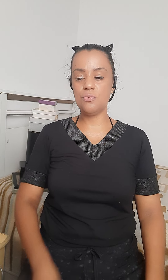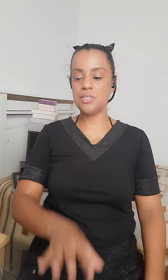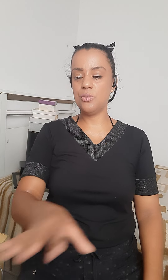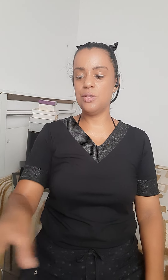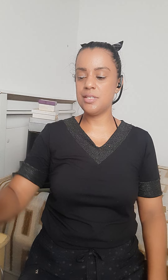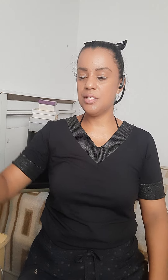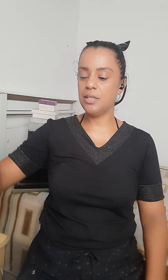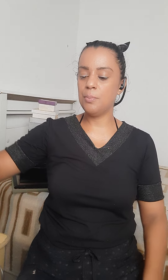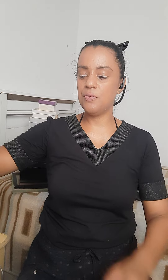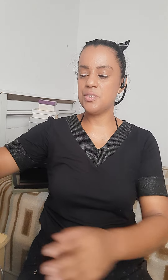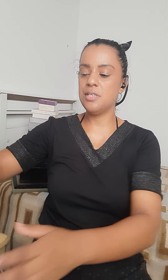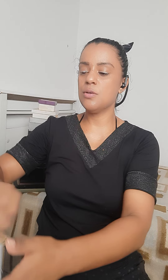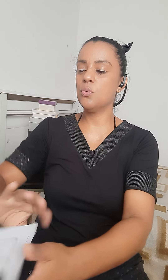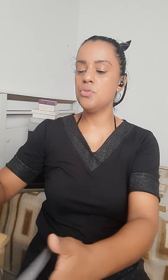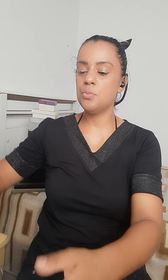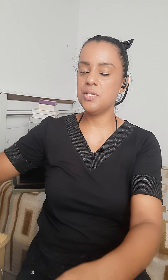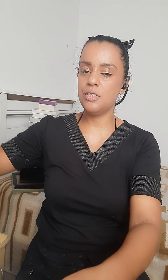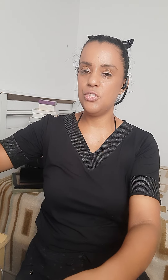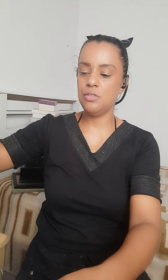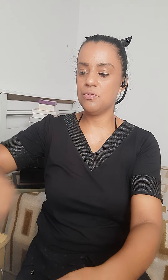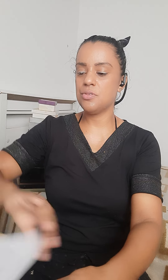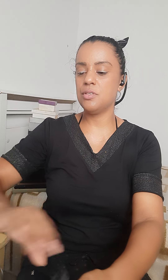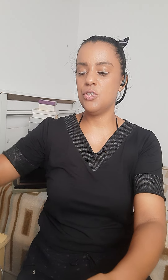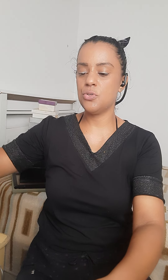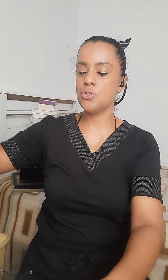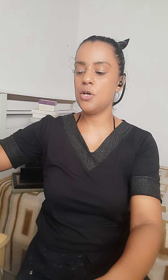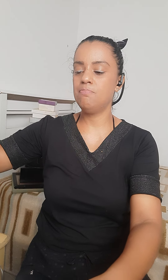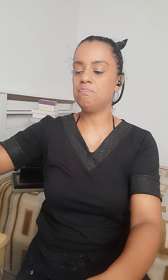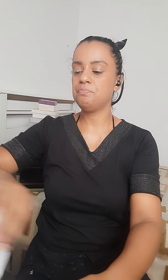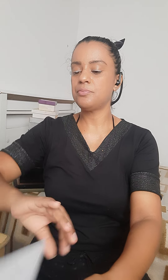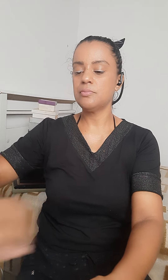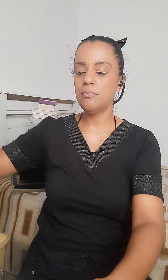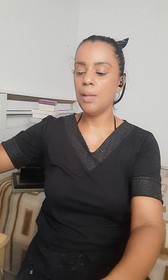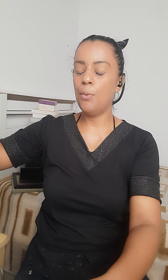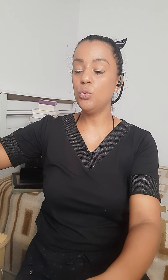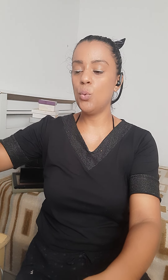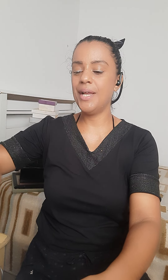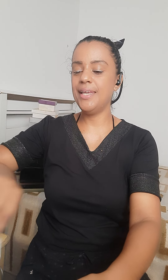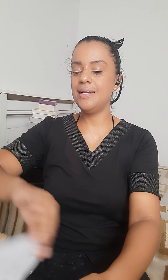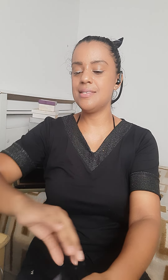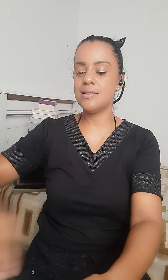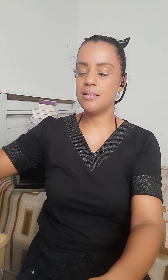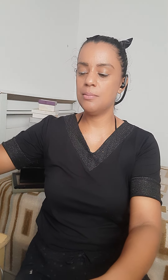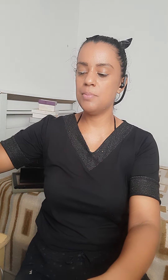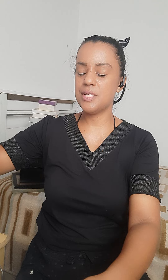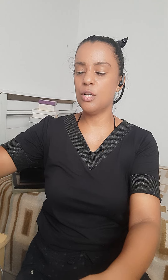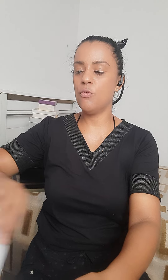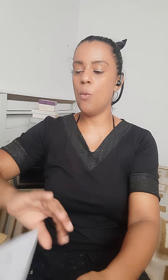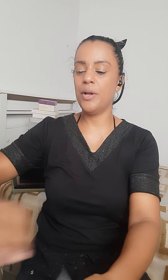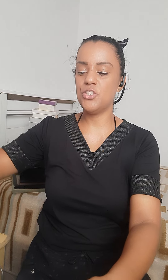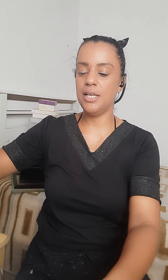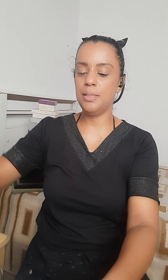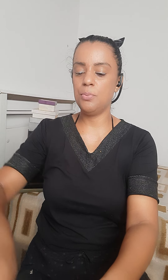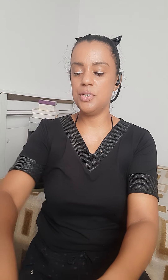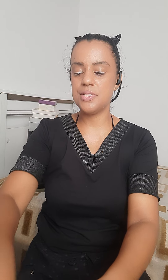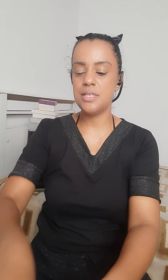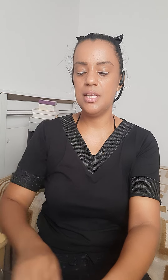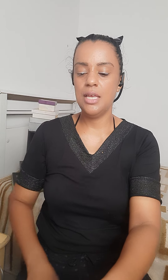né? Tô trazendo aqui pra vocês alguns substantivos. Deixa eu só pontuar eles, apesar que eu vou compartilhar depois,